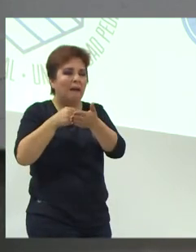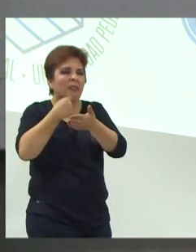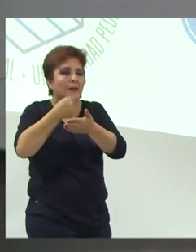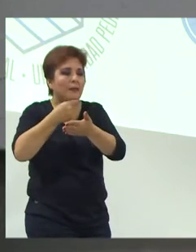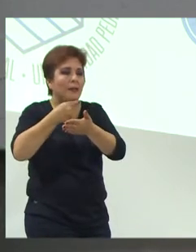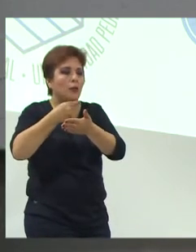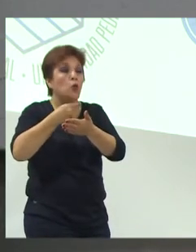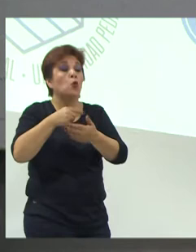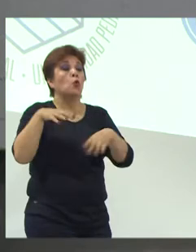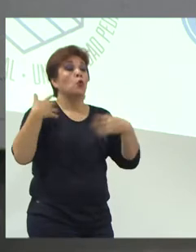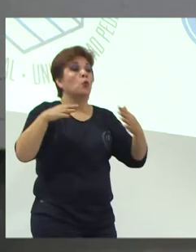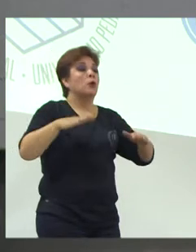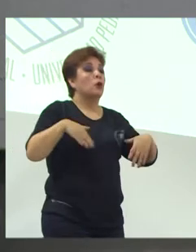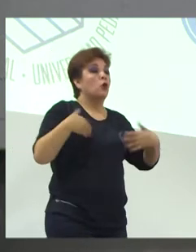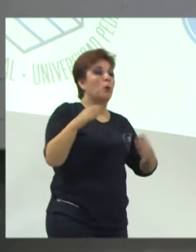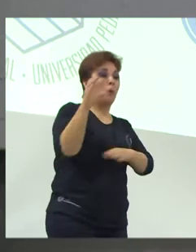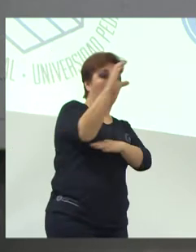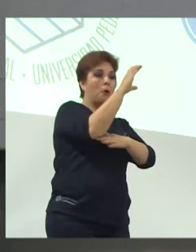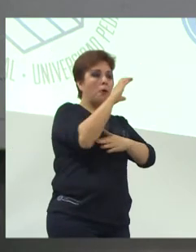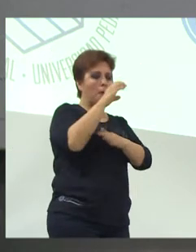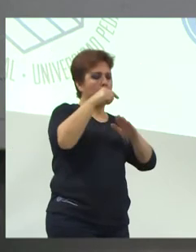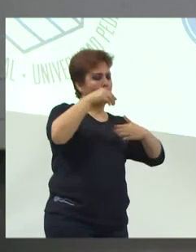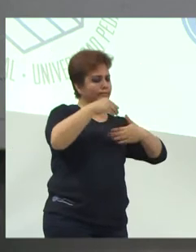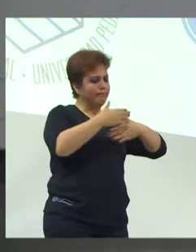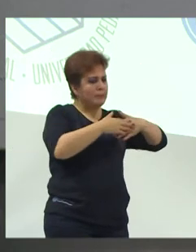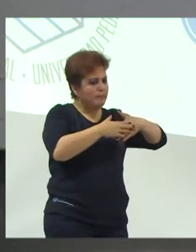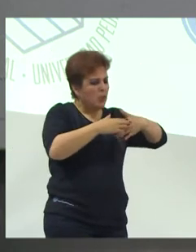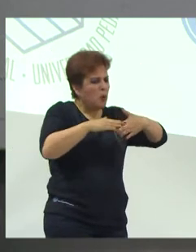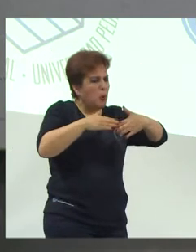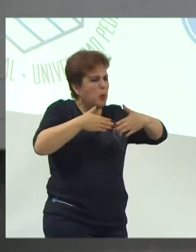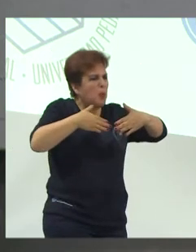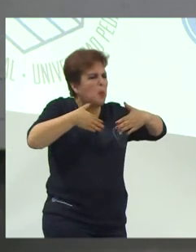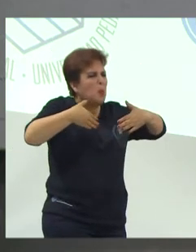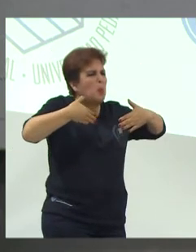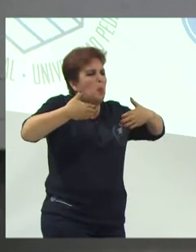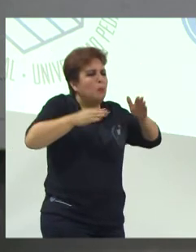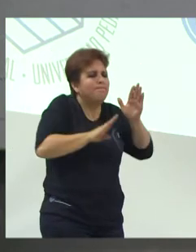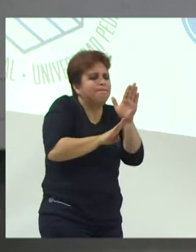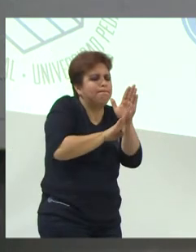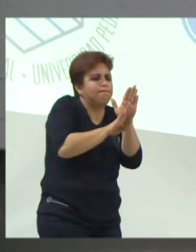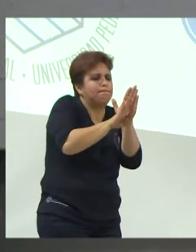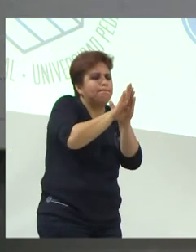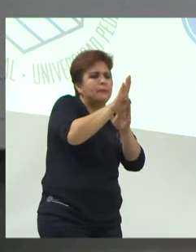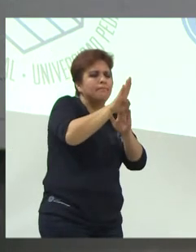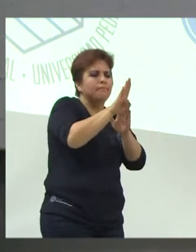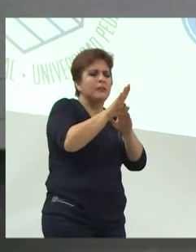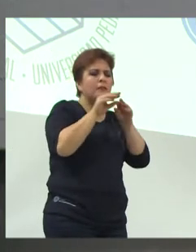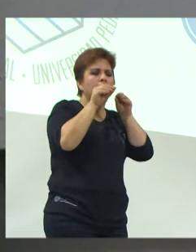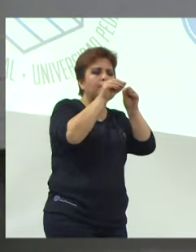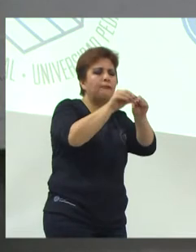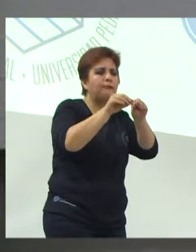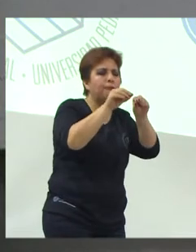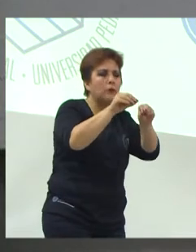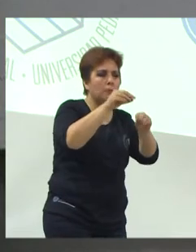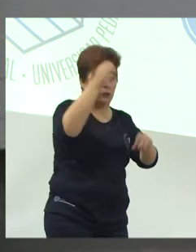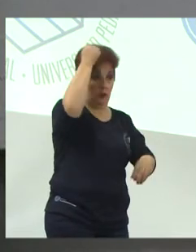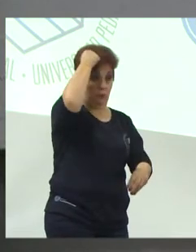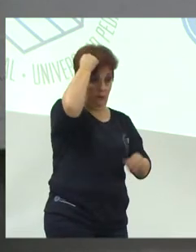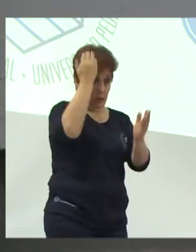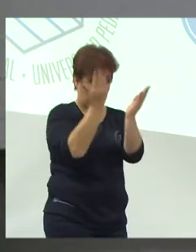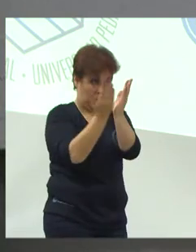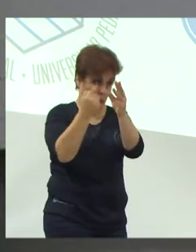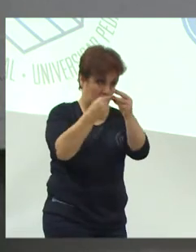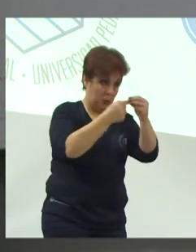desarrollaron los trabajos que permitirían la consolidación del programa de licenciatura se